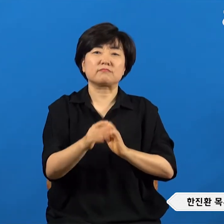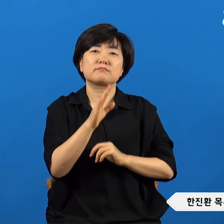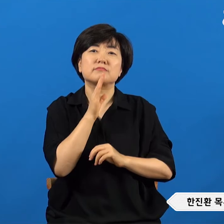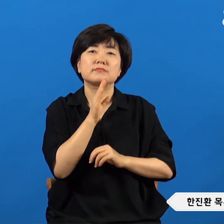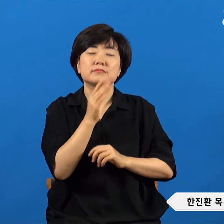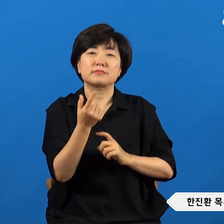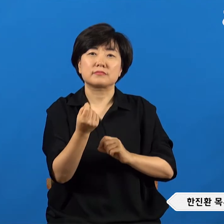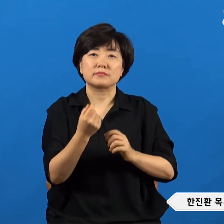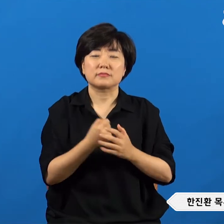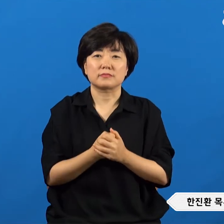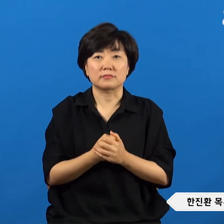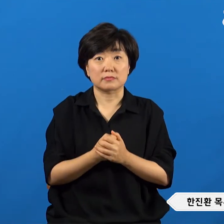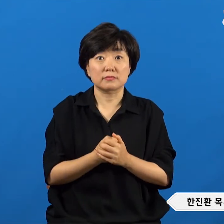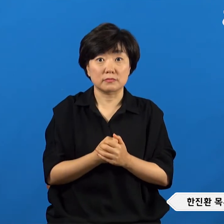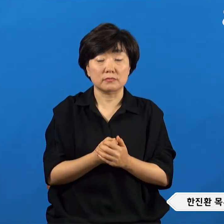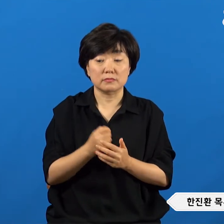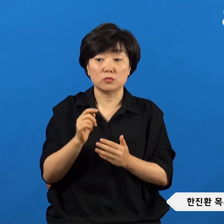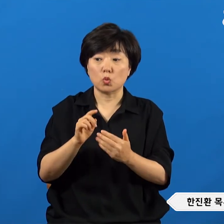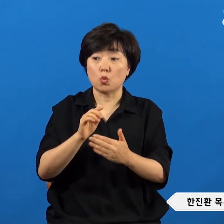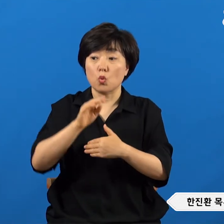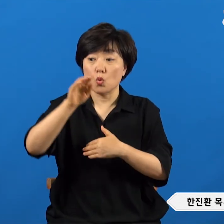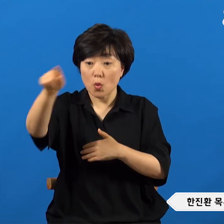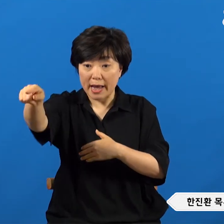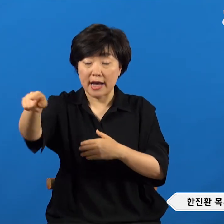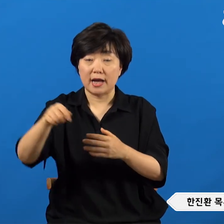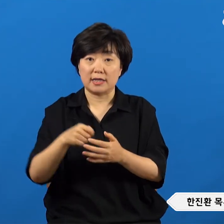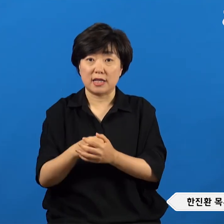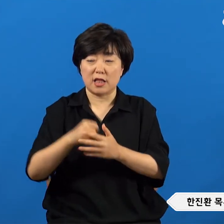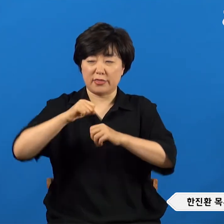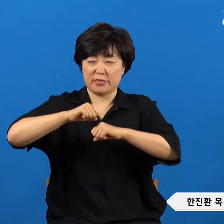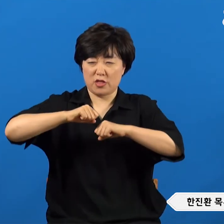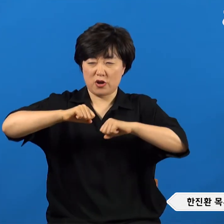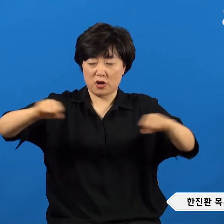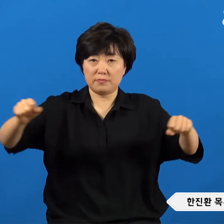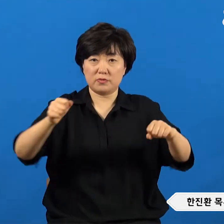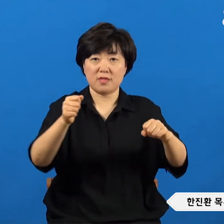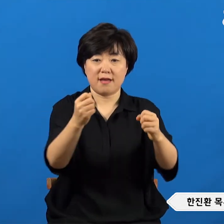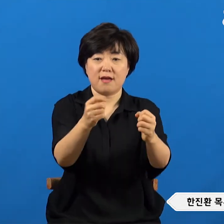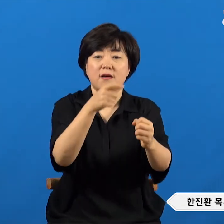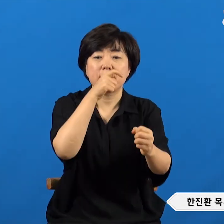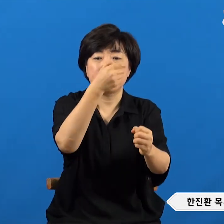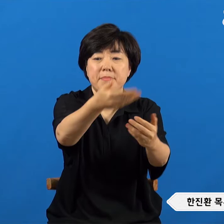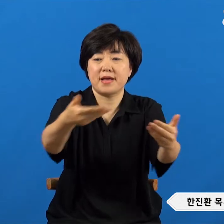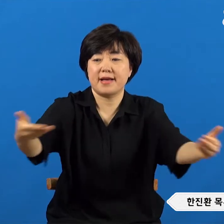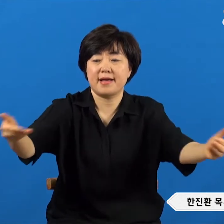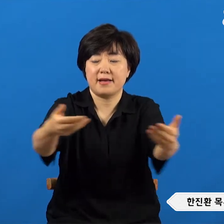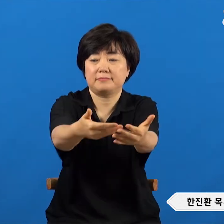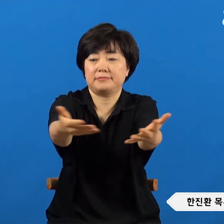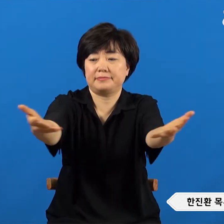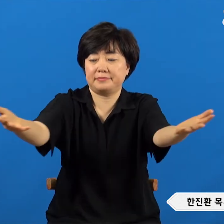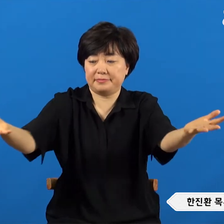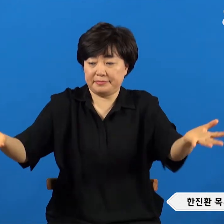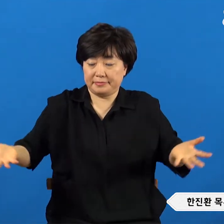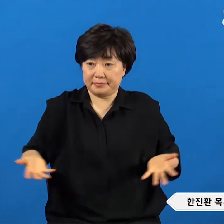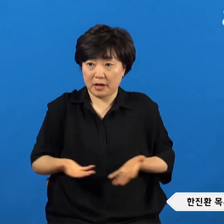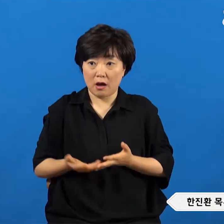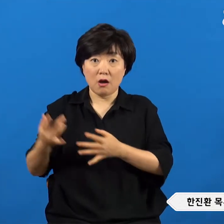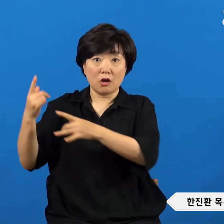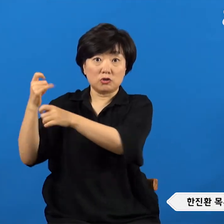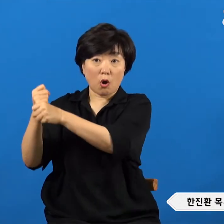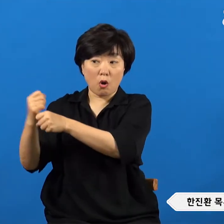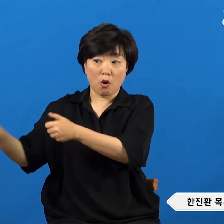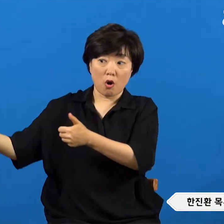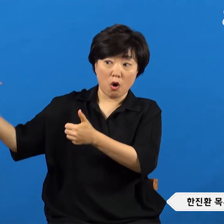있었습니다. 그리고 성 외곽에는 넓은 해자가 둘러싸고 있어서 적들이 접근하기도